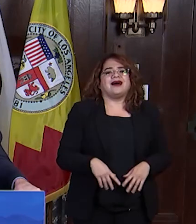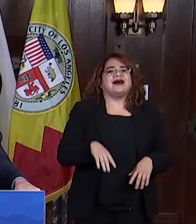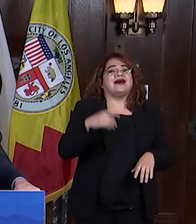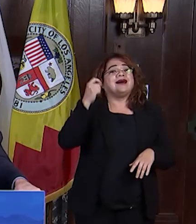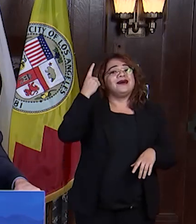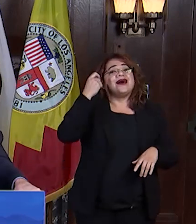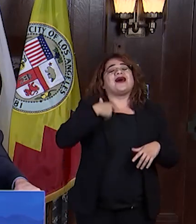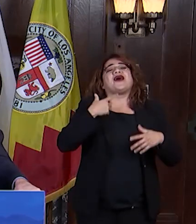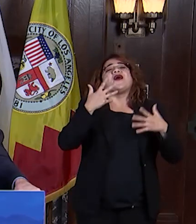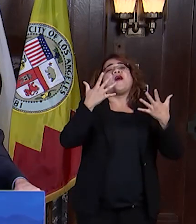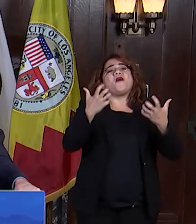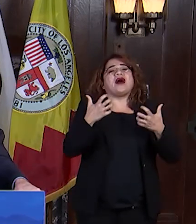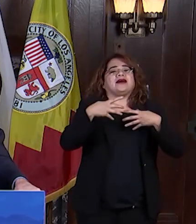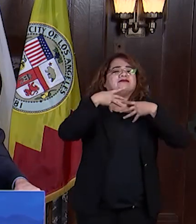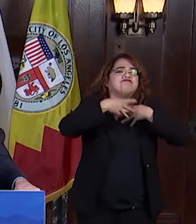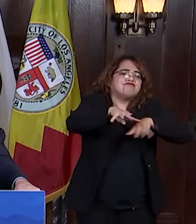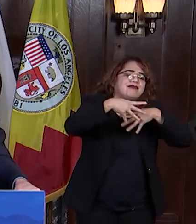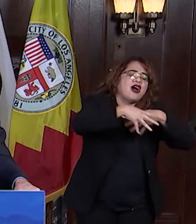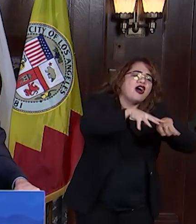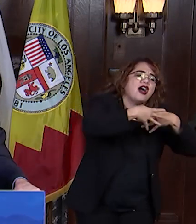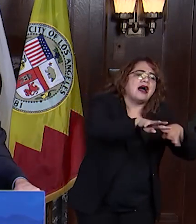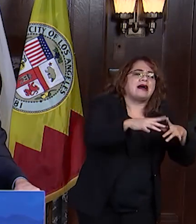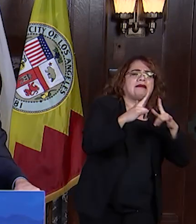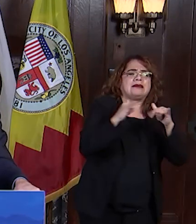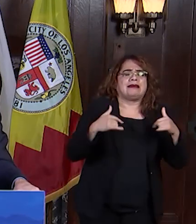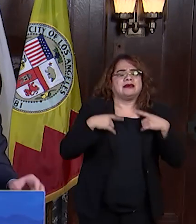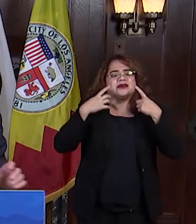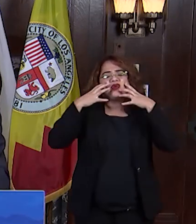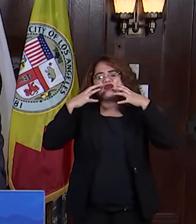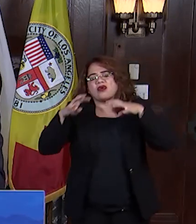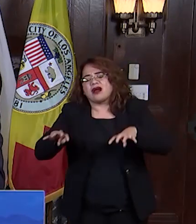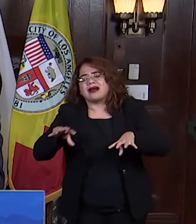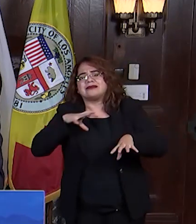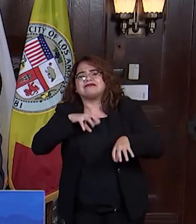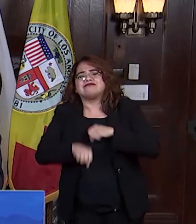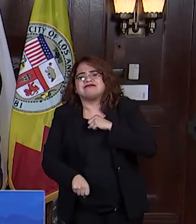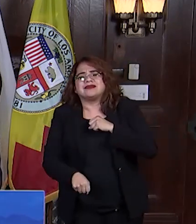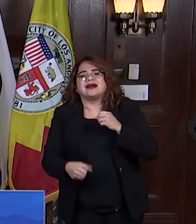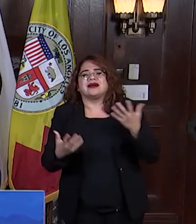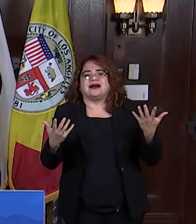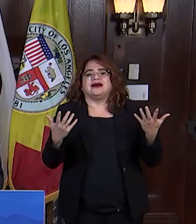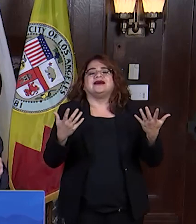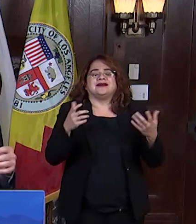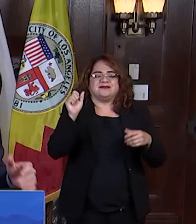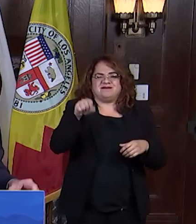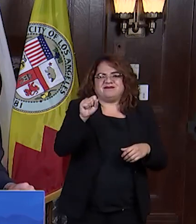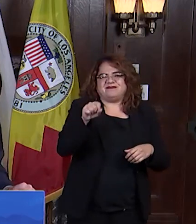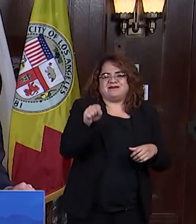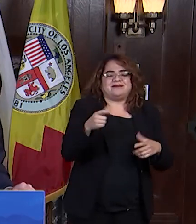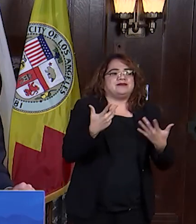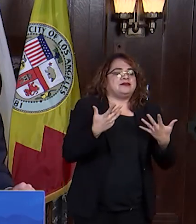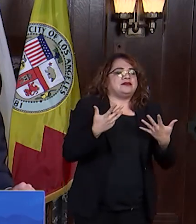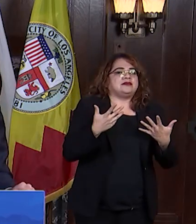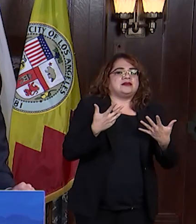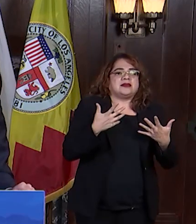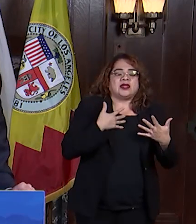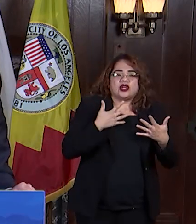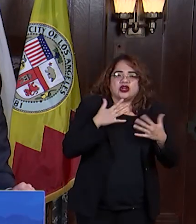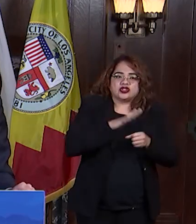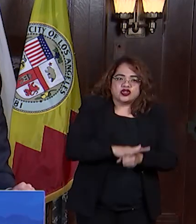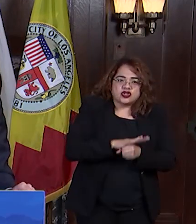marchando y llorando. Y gente sintiendo esperanza ansiedad y